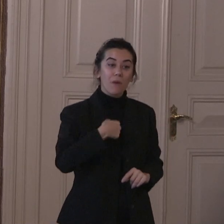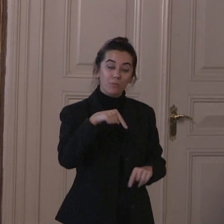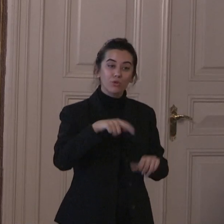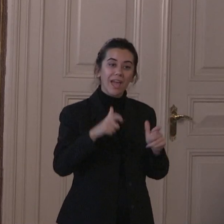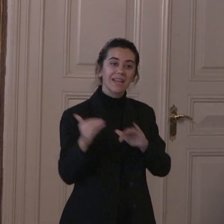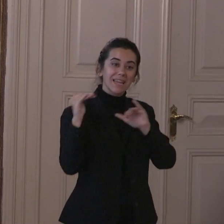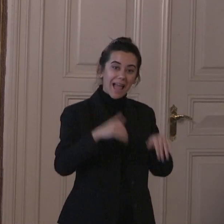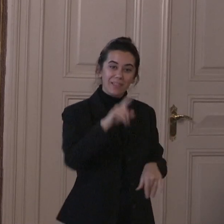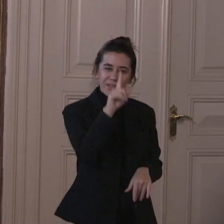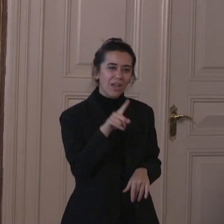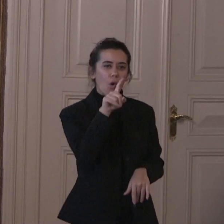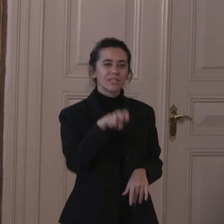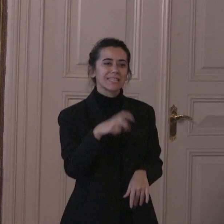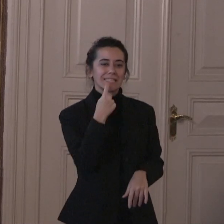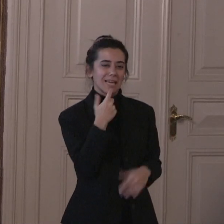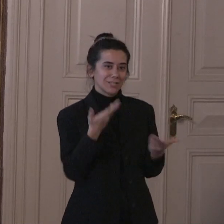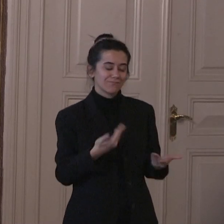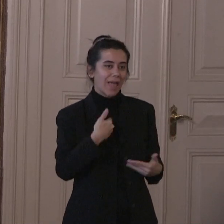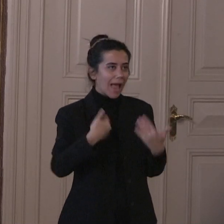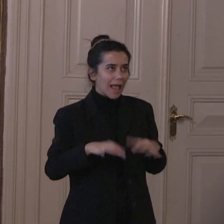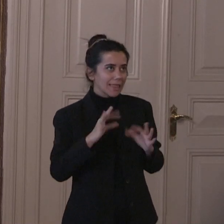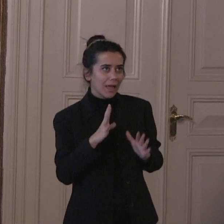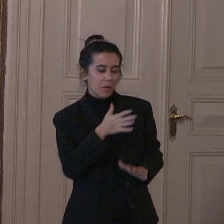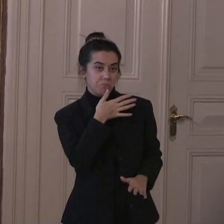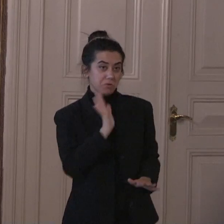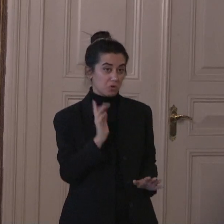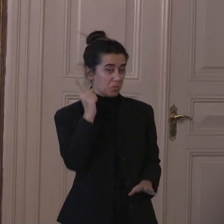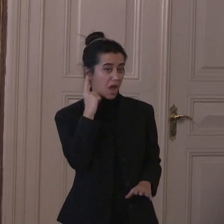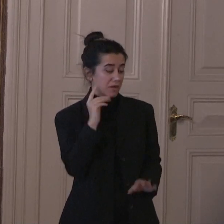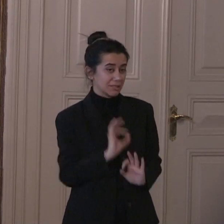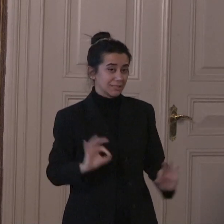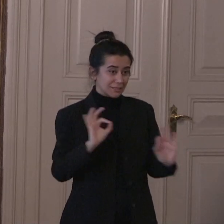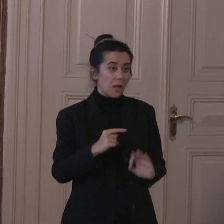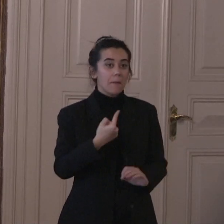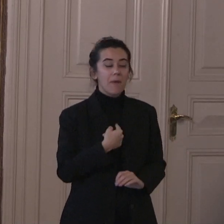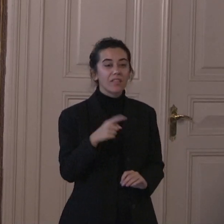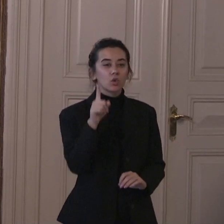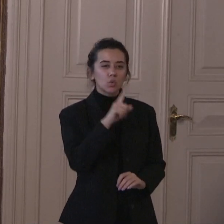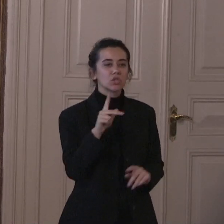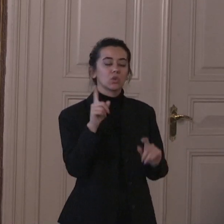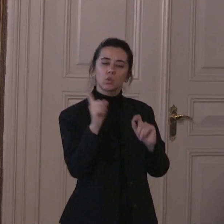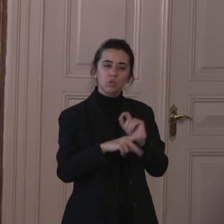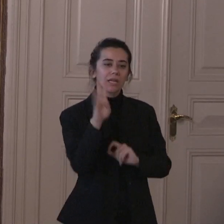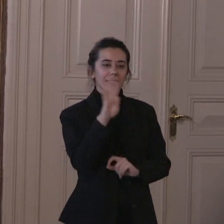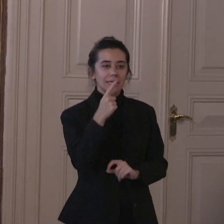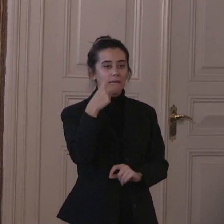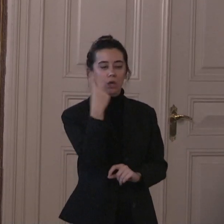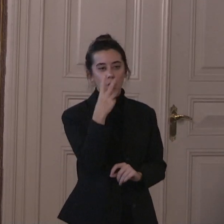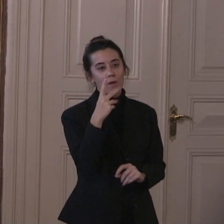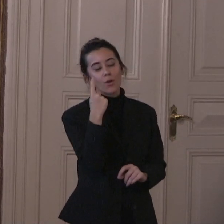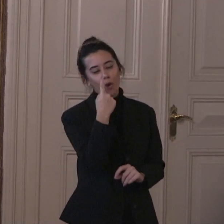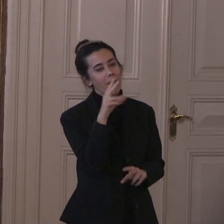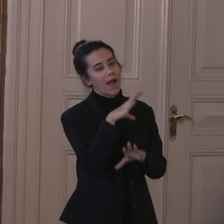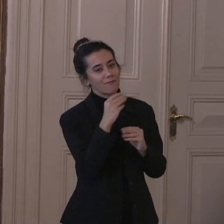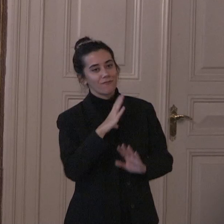engellilik üzerinde neredeyse hiçbir şey bilmiyordum. Ben de albinim ve işte %40 civarında bir görme kaybım var, yani aslında ben de engelliyim. Ve bu bağlamda engellilik